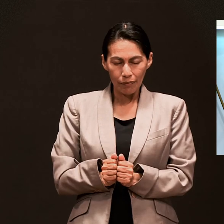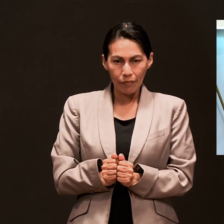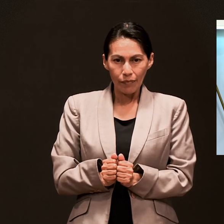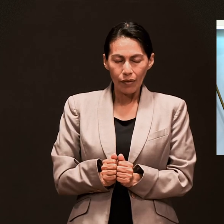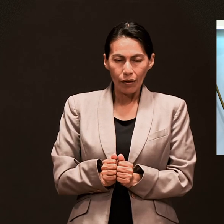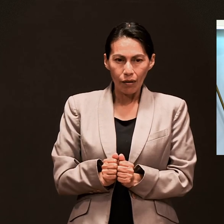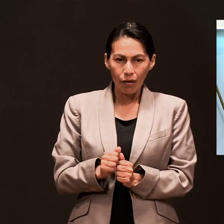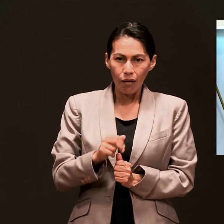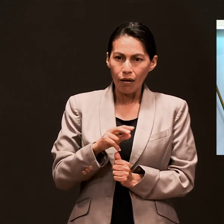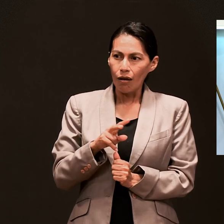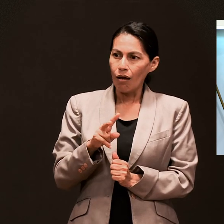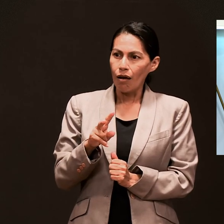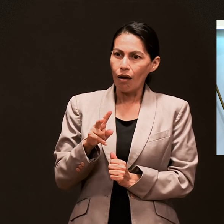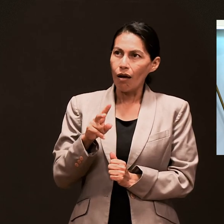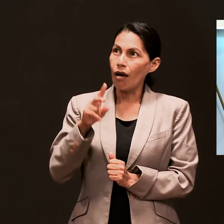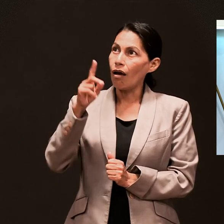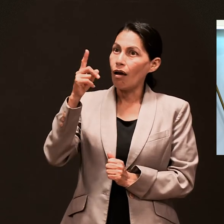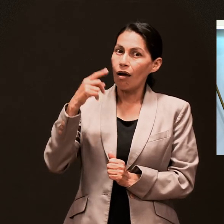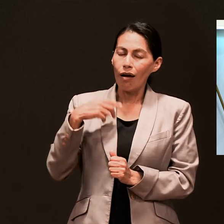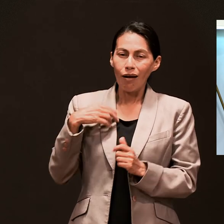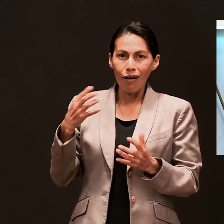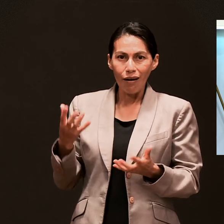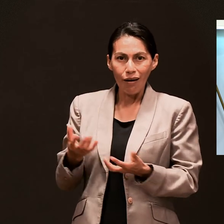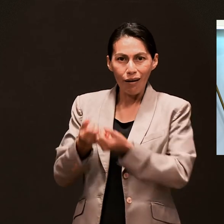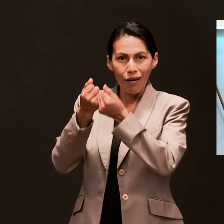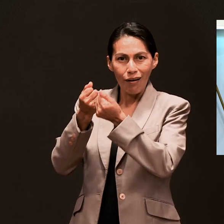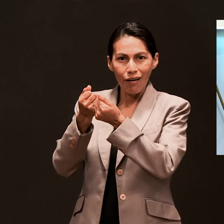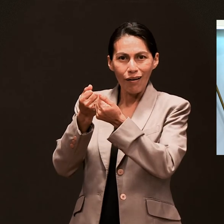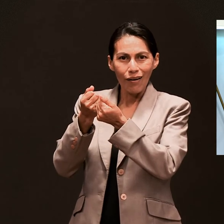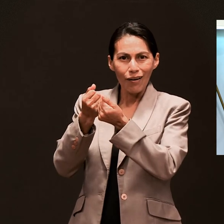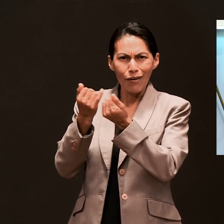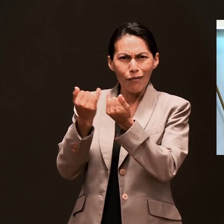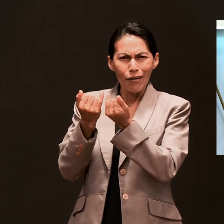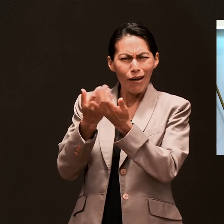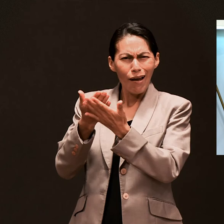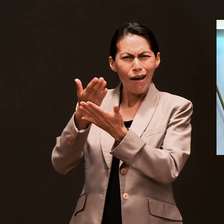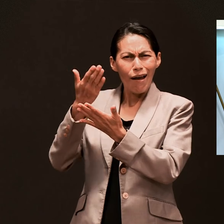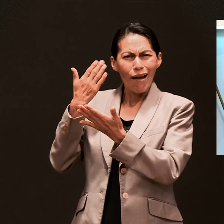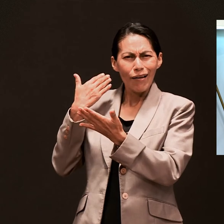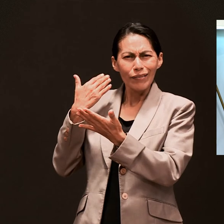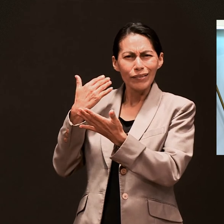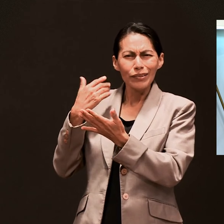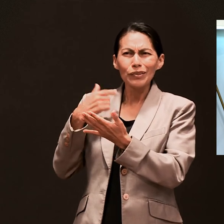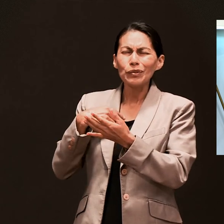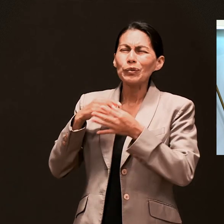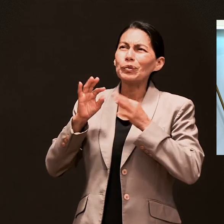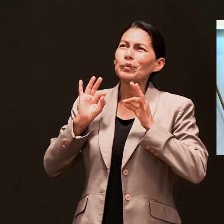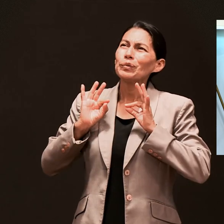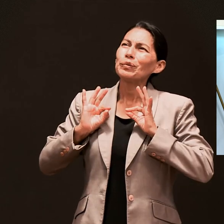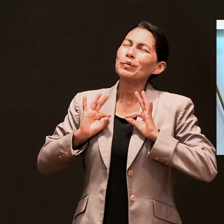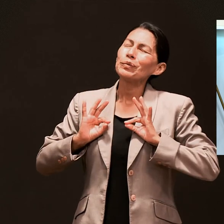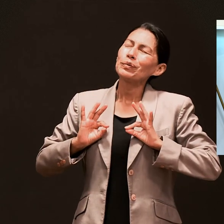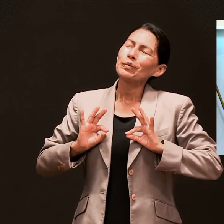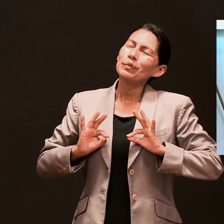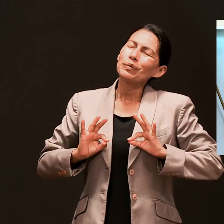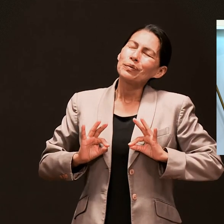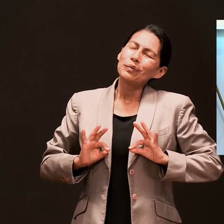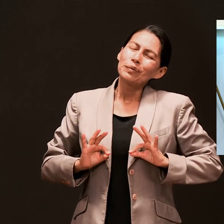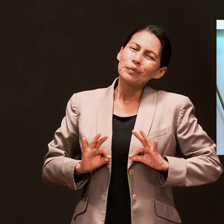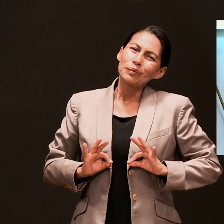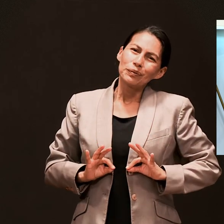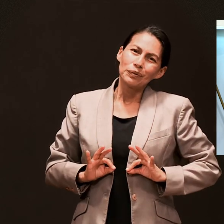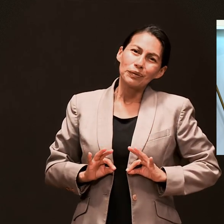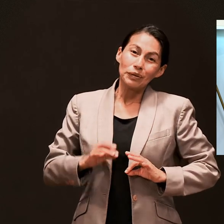y ver la salvación del señor como lo hizo en el pasado entonces uno se queda